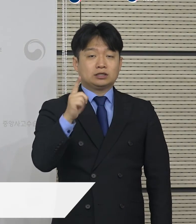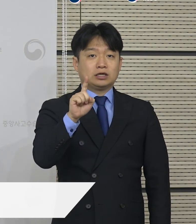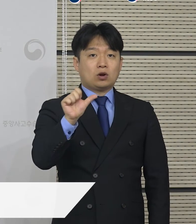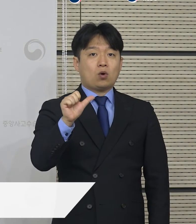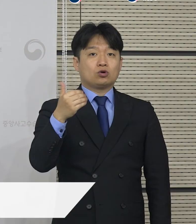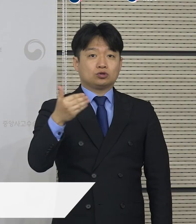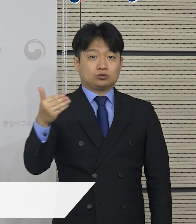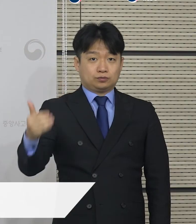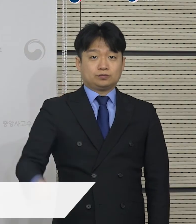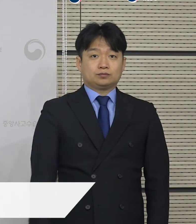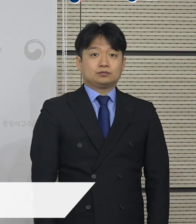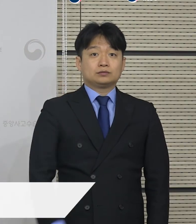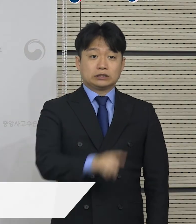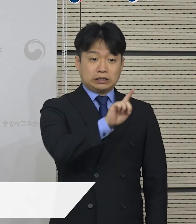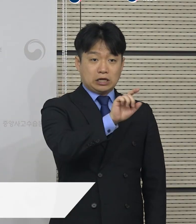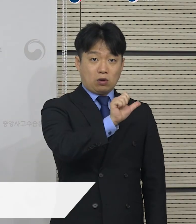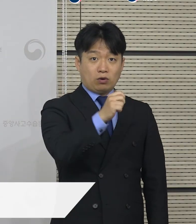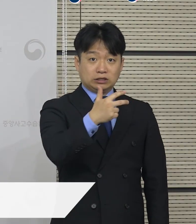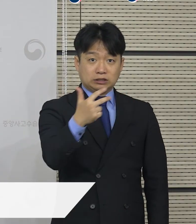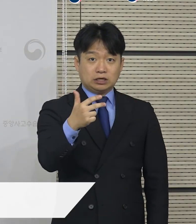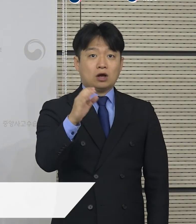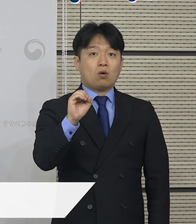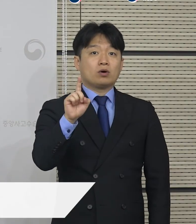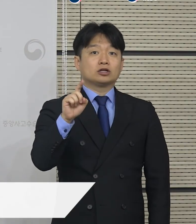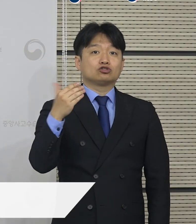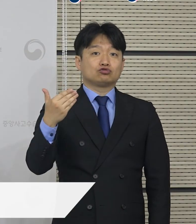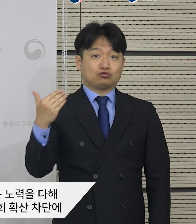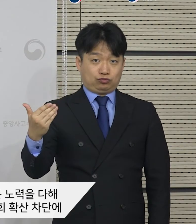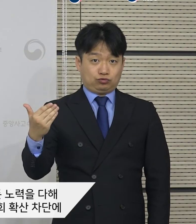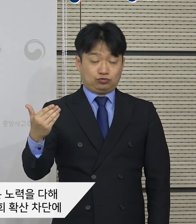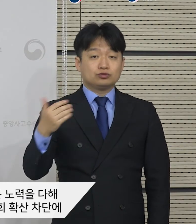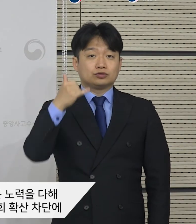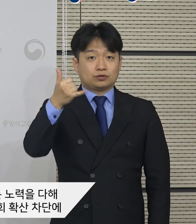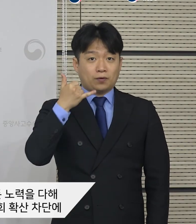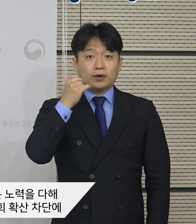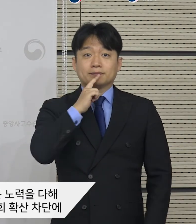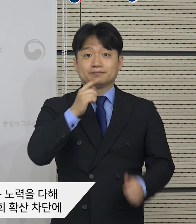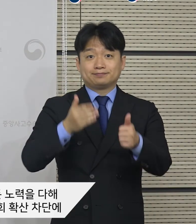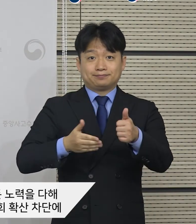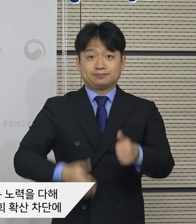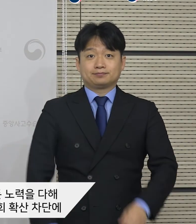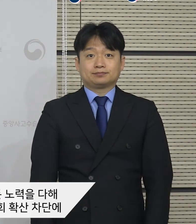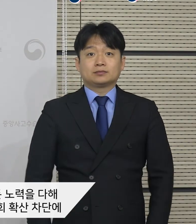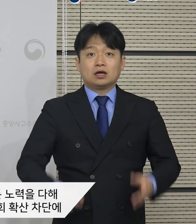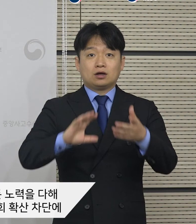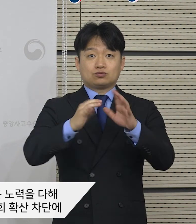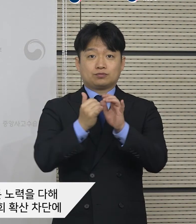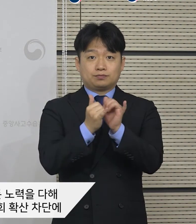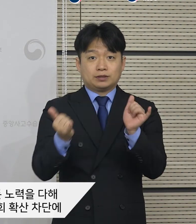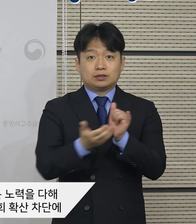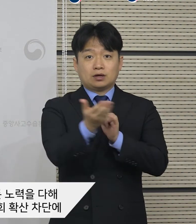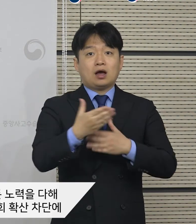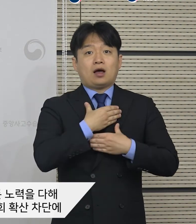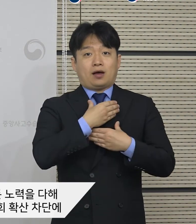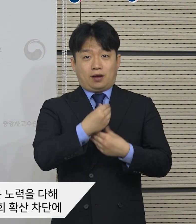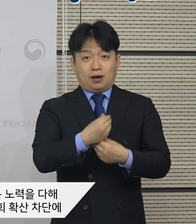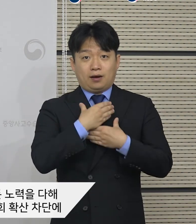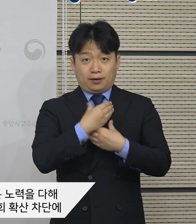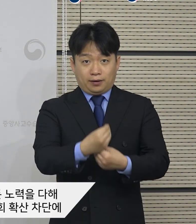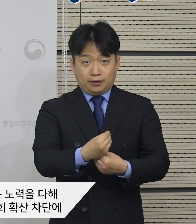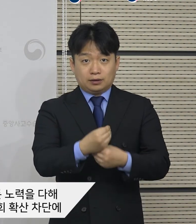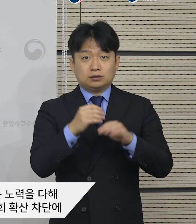1577-0199, 1577-0199를 이용하시면 됩니다. 정부는 국민들께서 안심하실 수